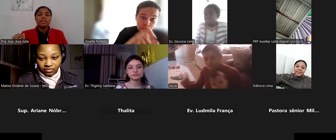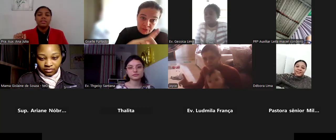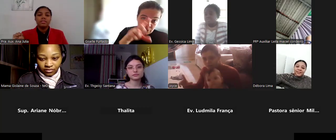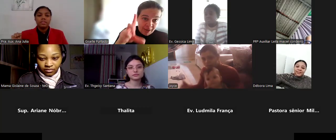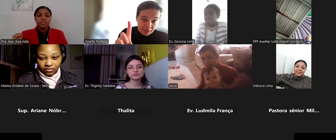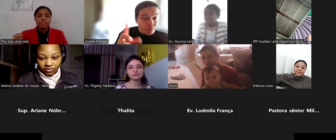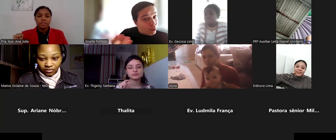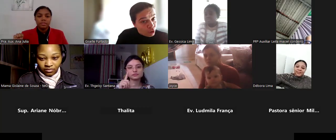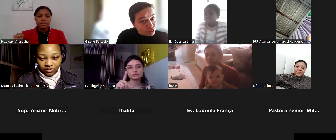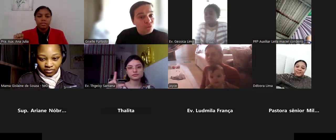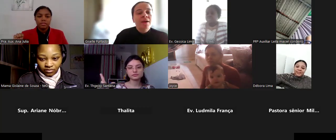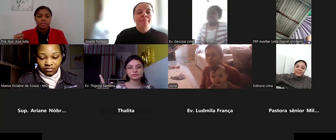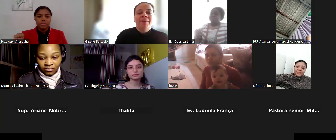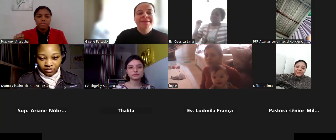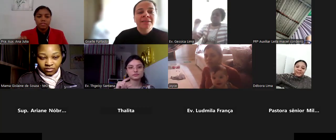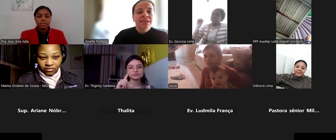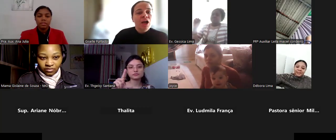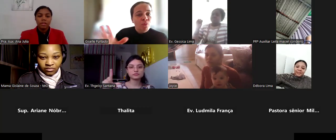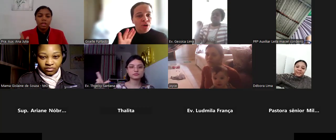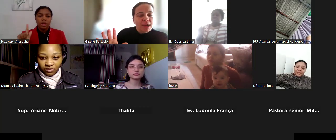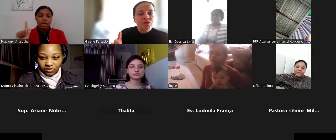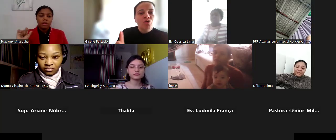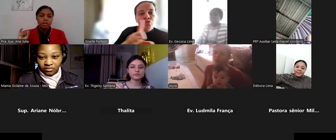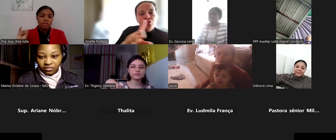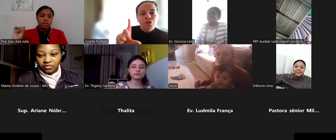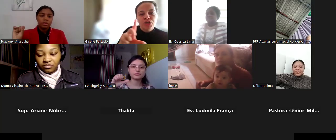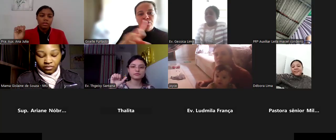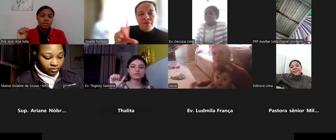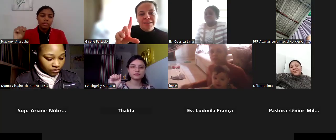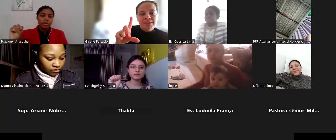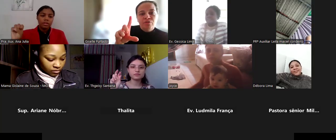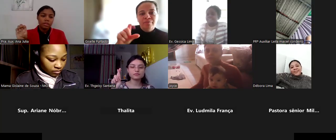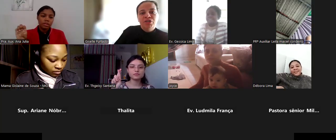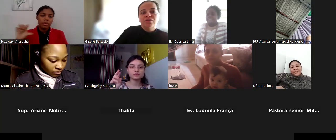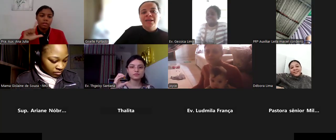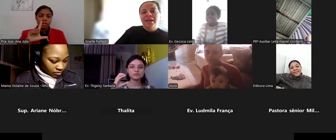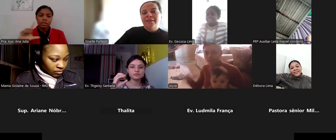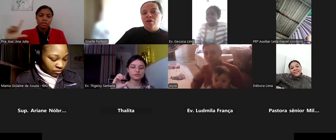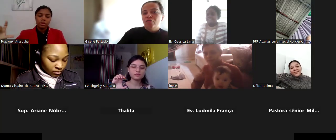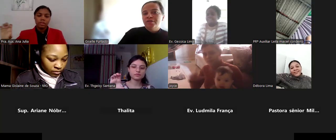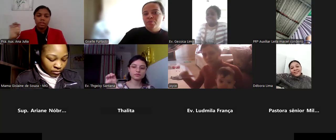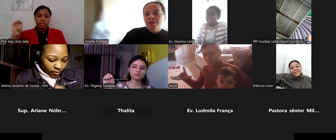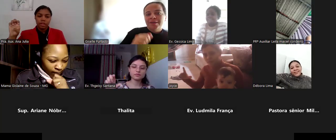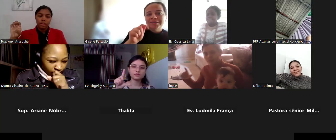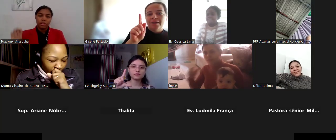vezes o L? Posso. Mas, assim, na comunicação com o surdo, a gente só faz esse movimentinho da lateral. Vou fazer um pouquinho mais rápido,